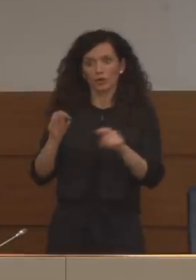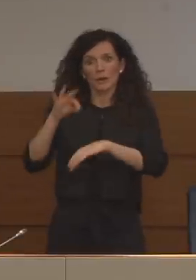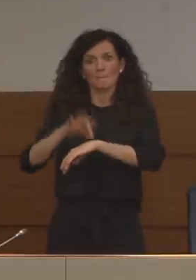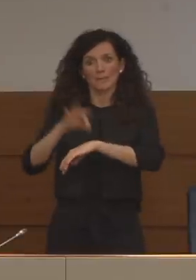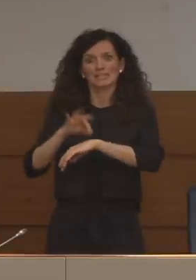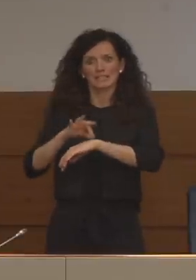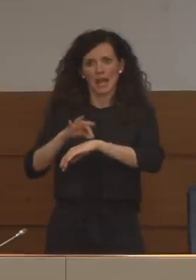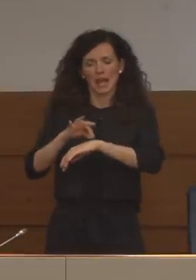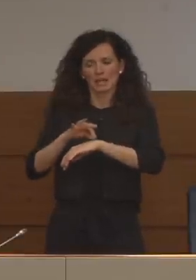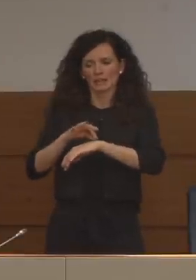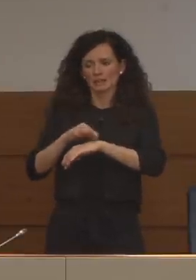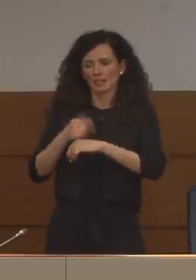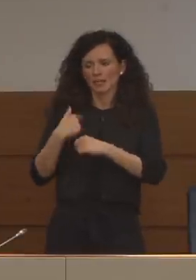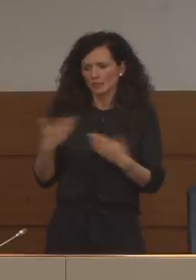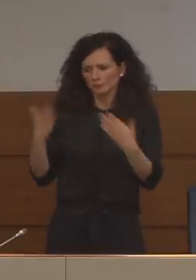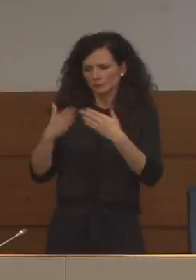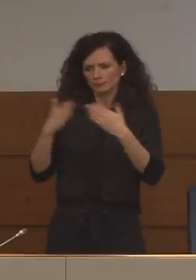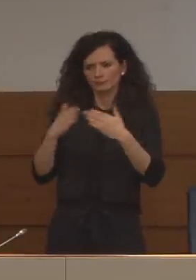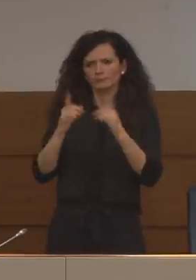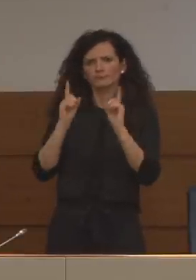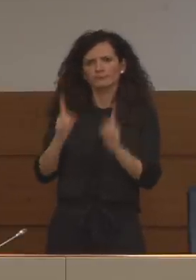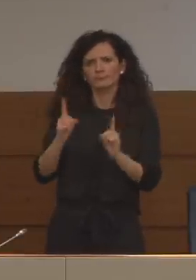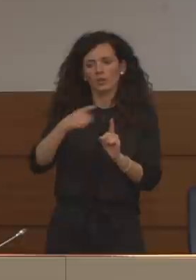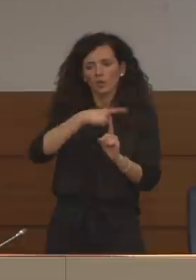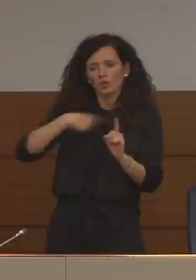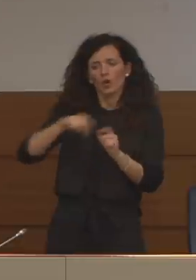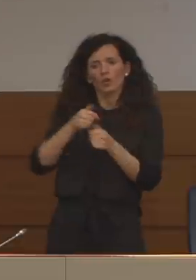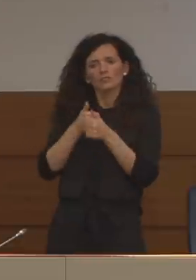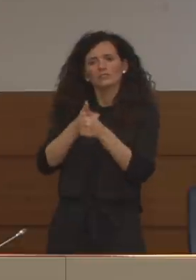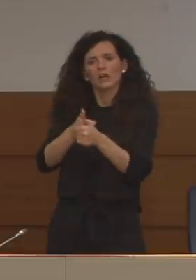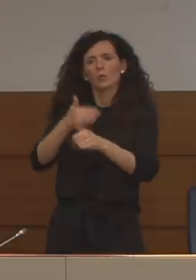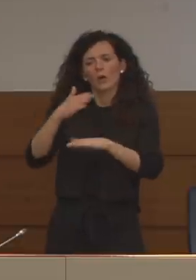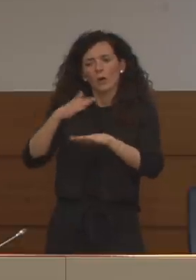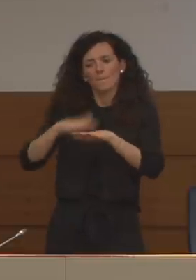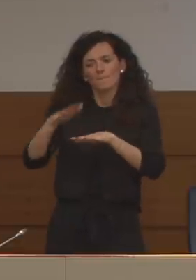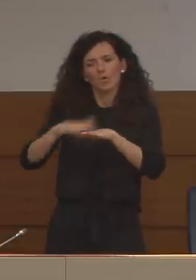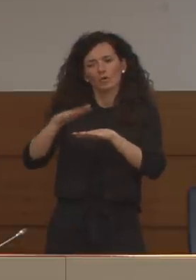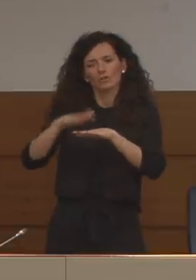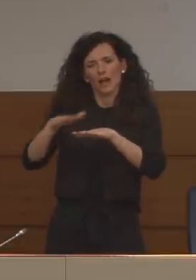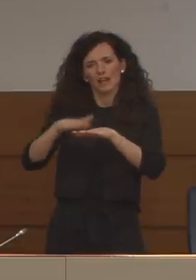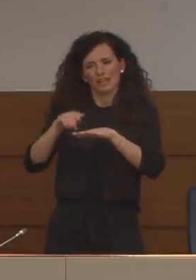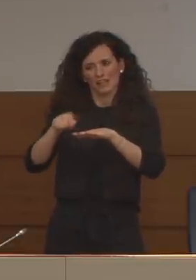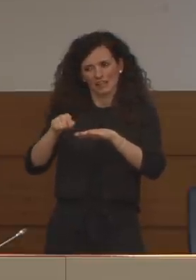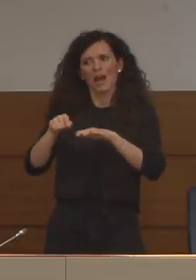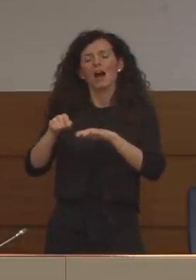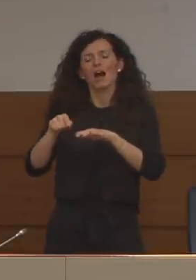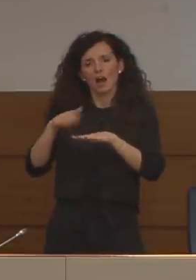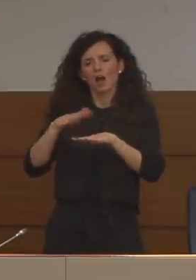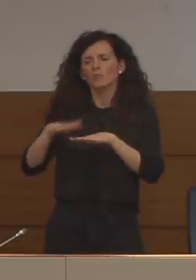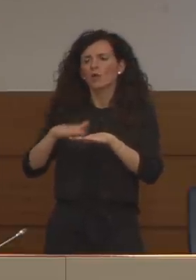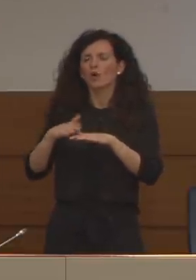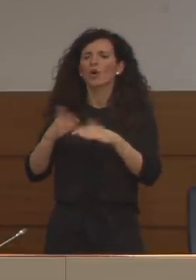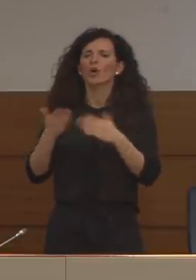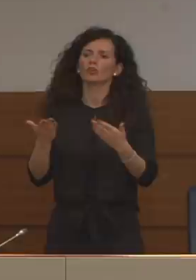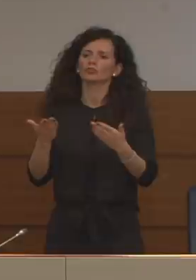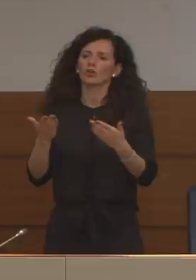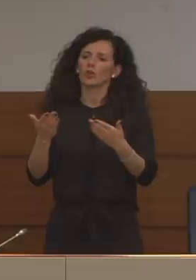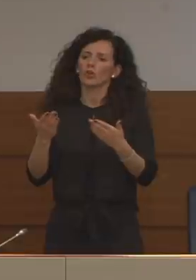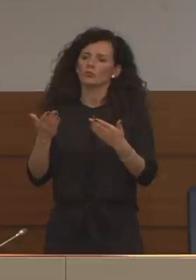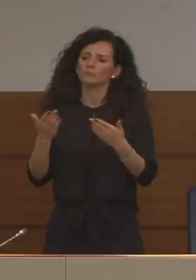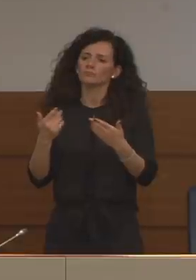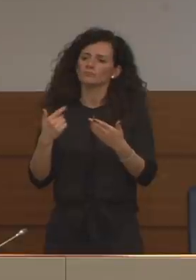secondo quella modalità che chiamiamo di uso compassionevole cioè a dire al di fuori